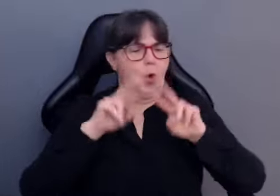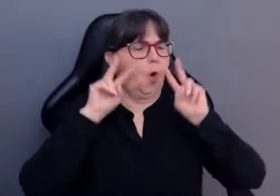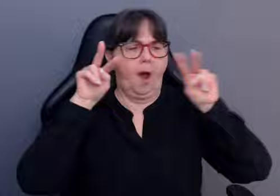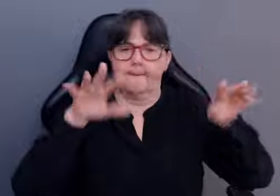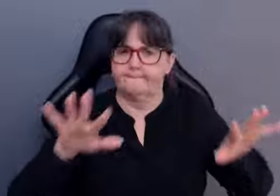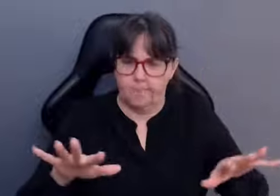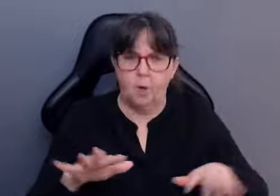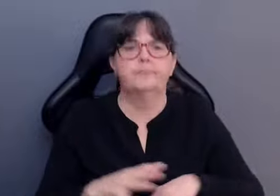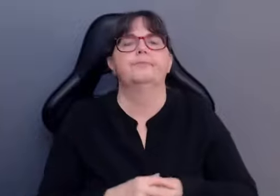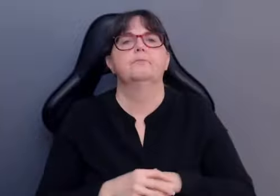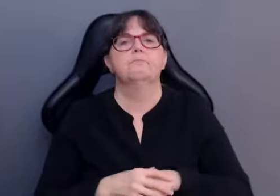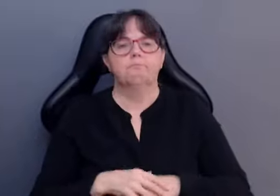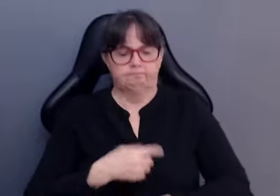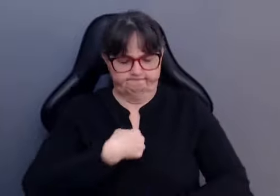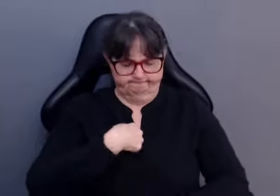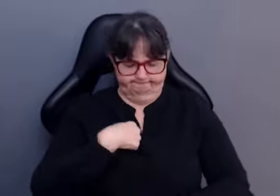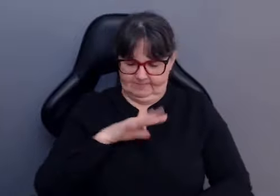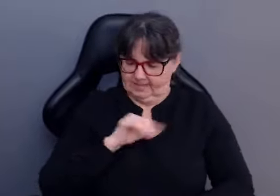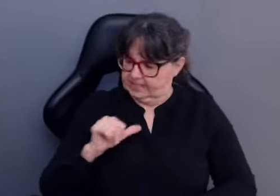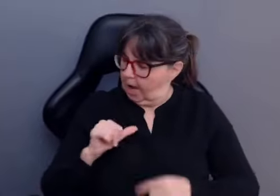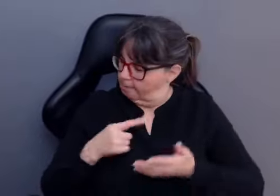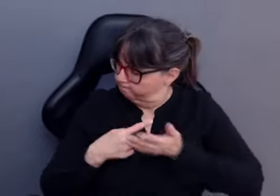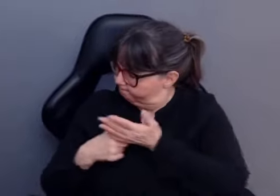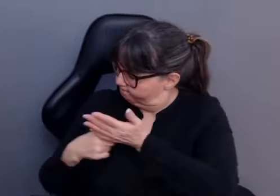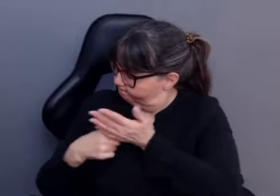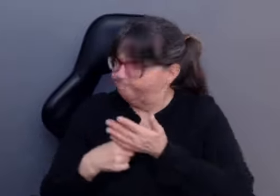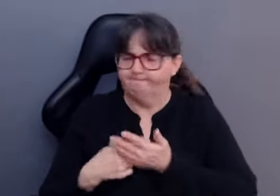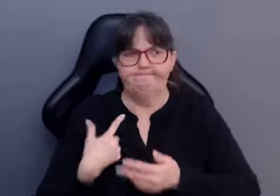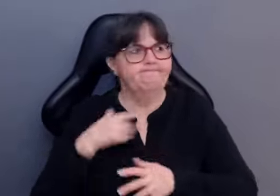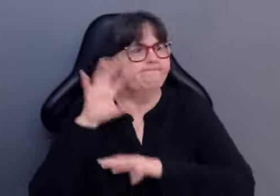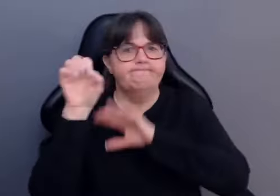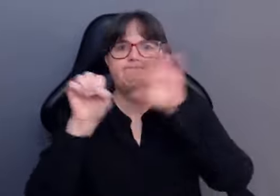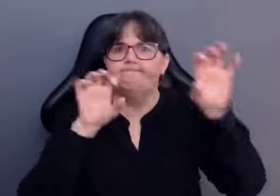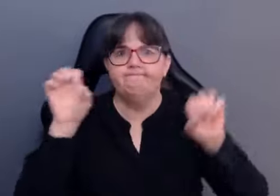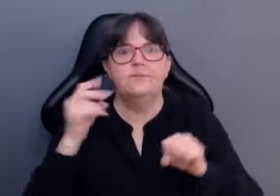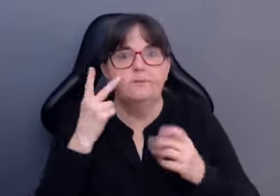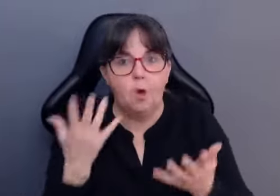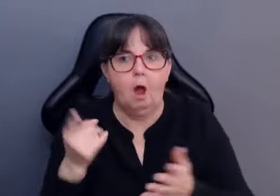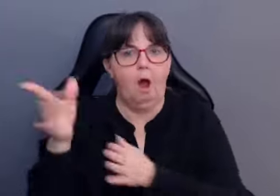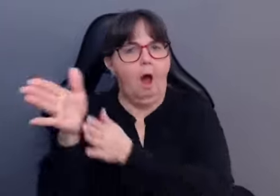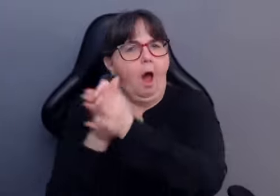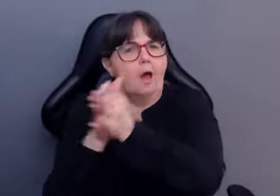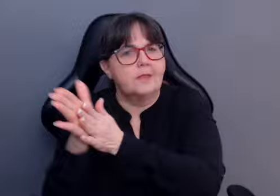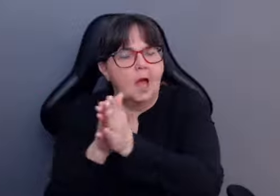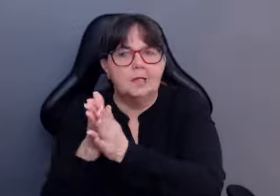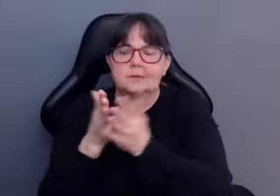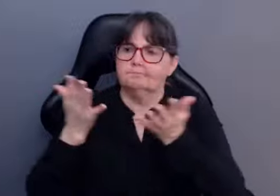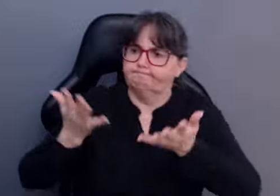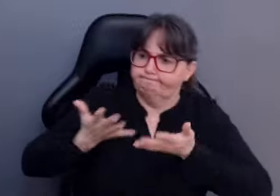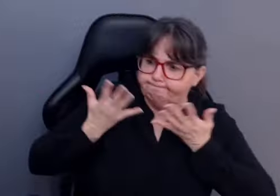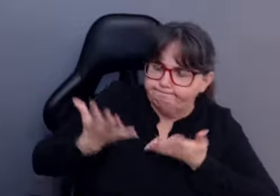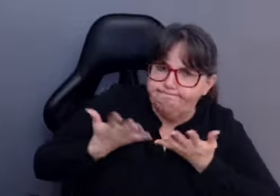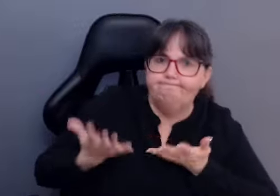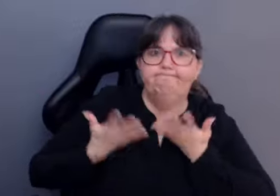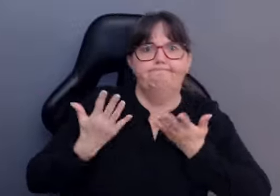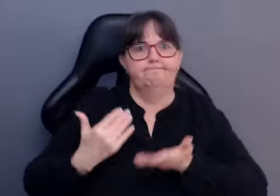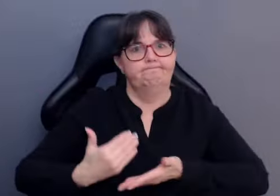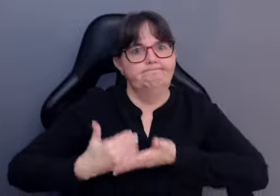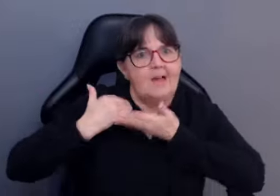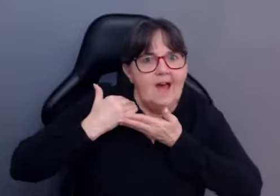de l'avis du conseil d'administration, ont manifesté un intérêt particulier pour l'association.